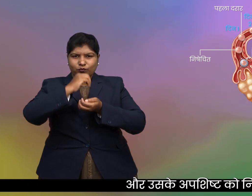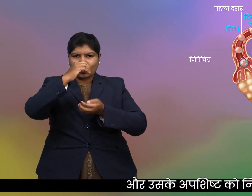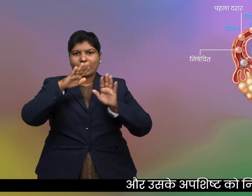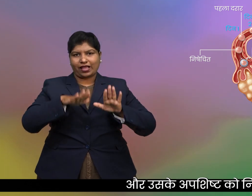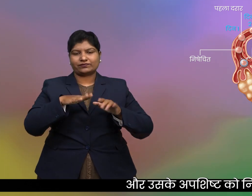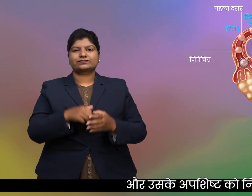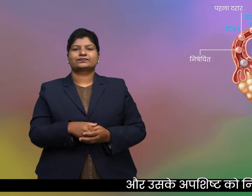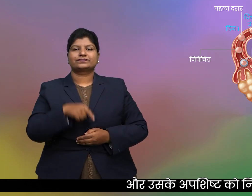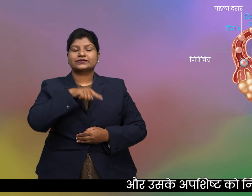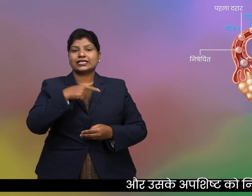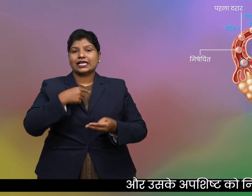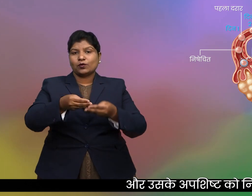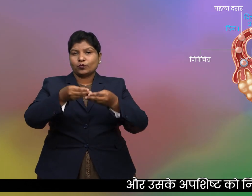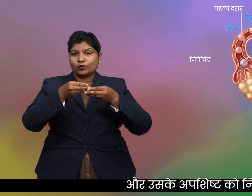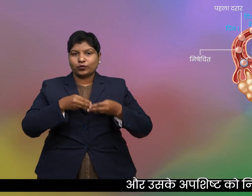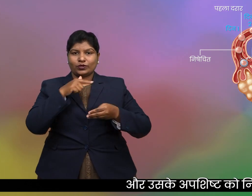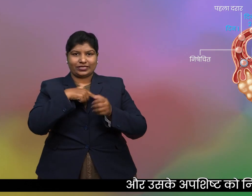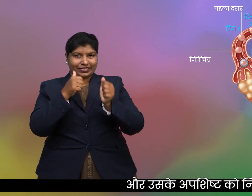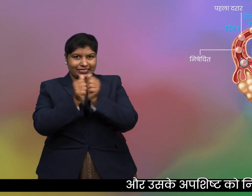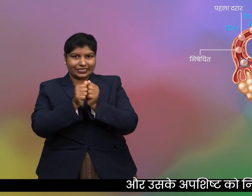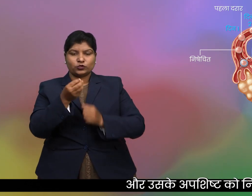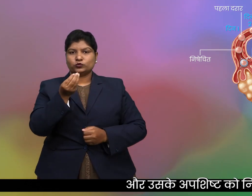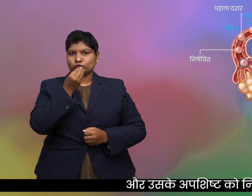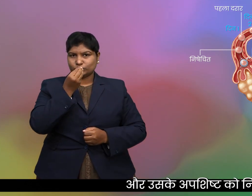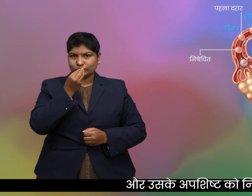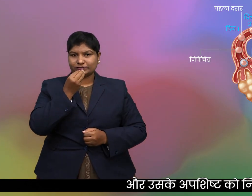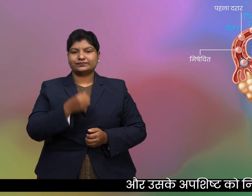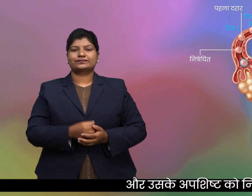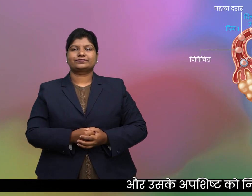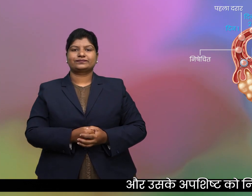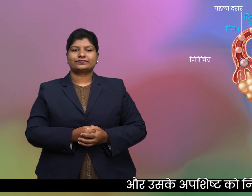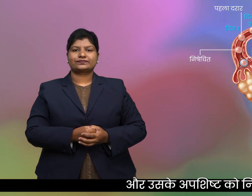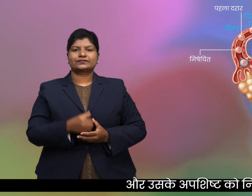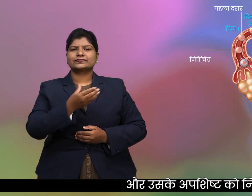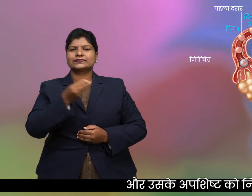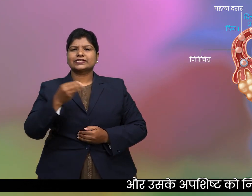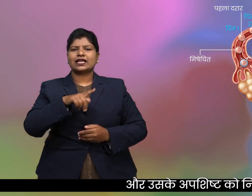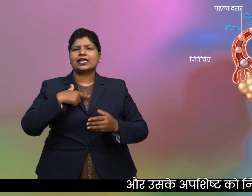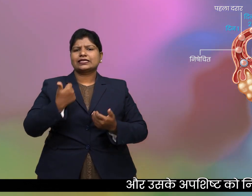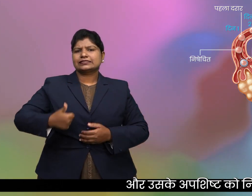और उसके अपशिष्ट को निकालता है।